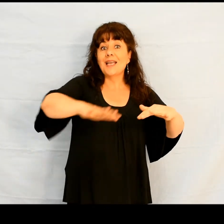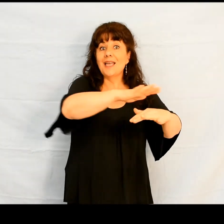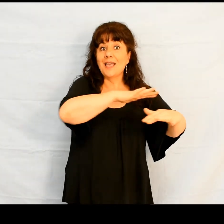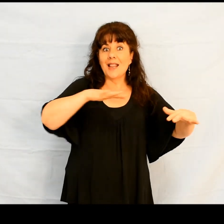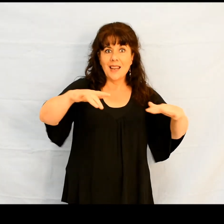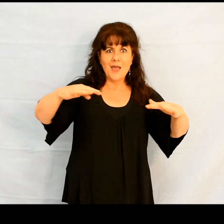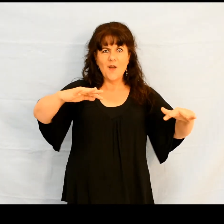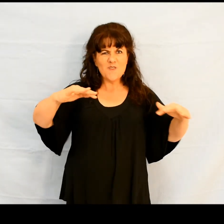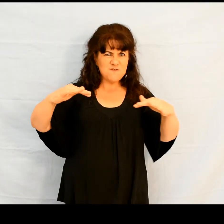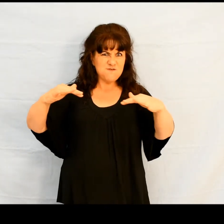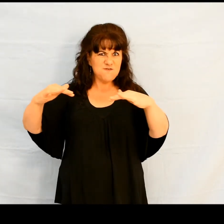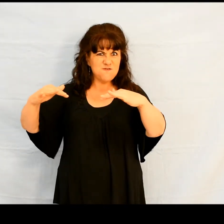Quand il la laissait retomber,